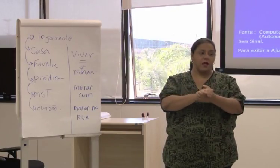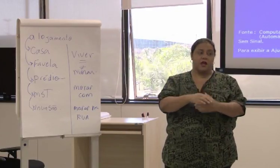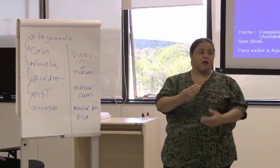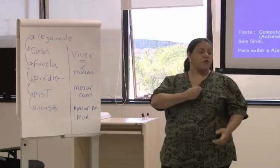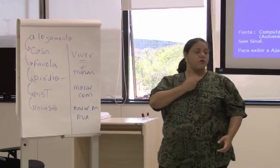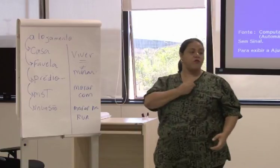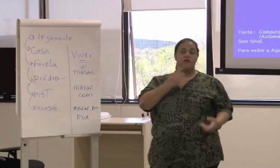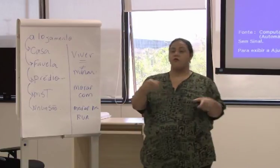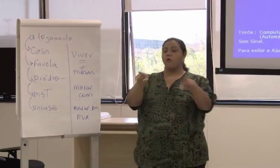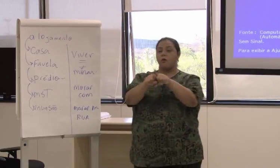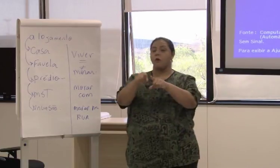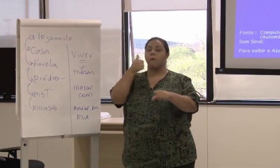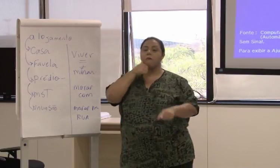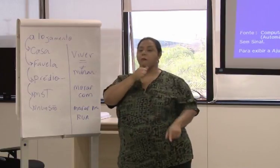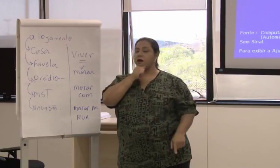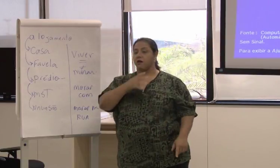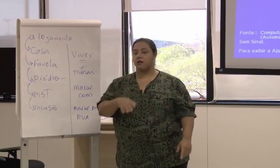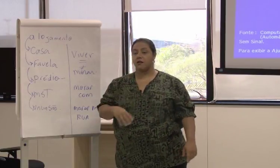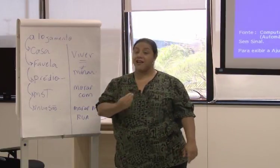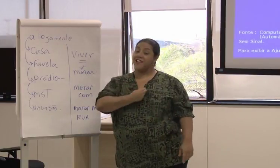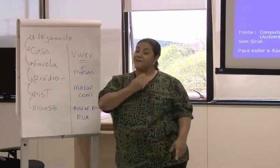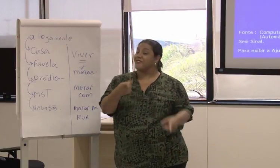Eu não vivo, mamãe.